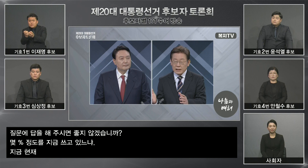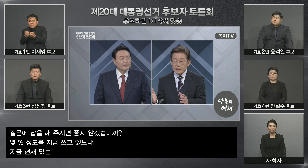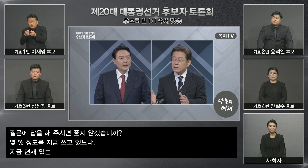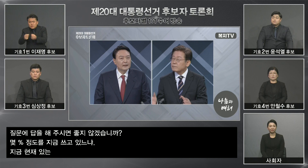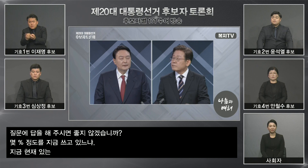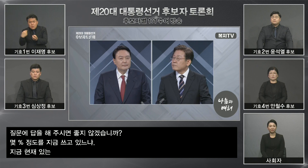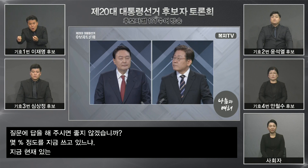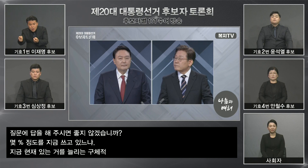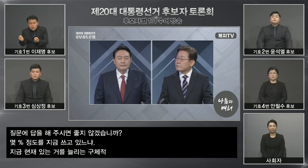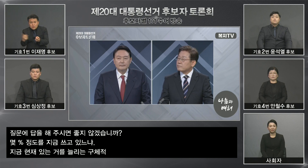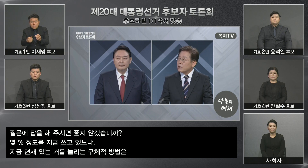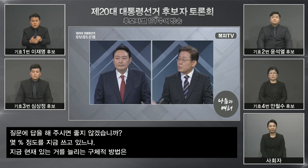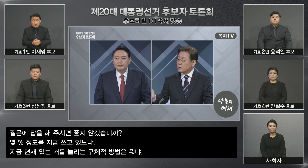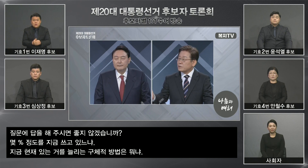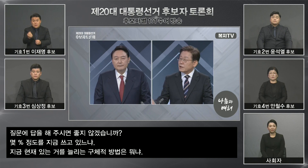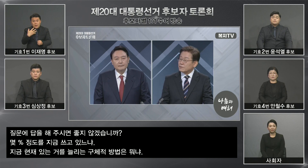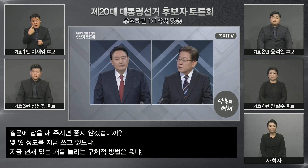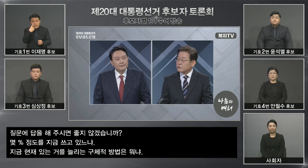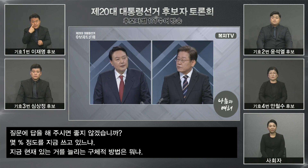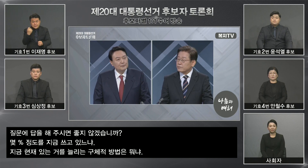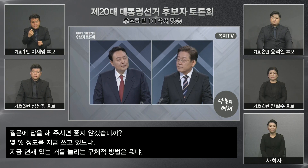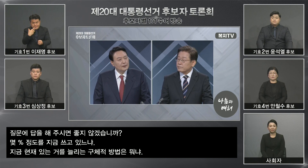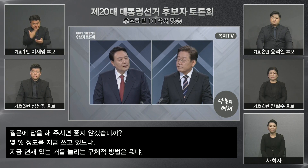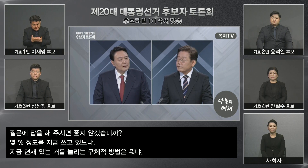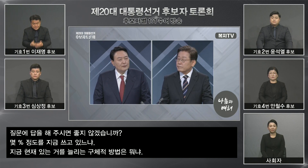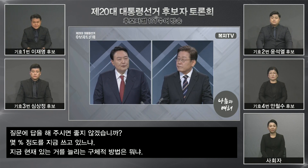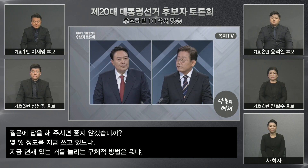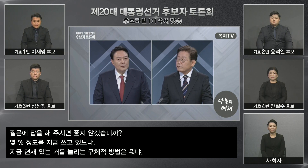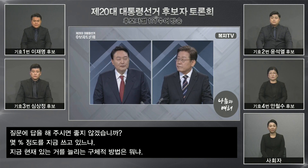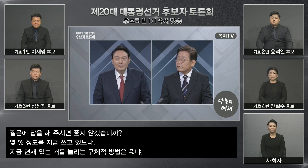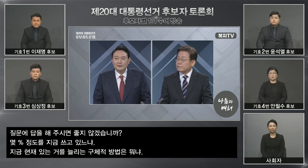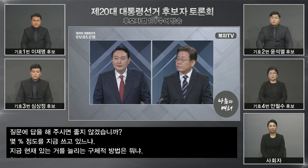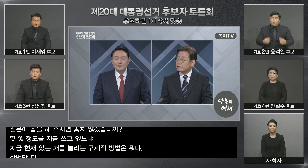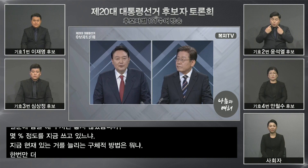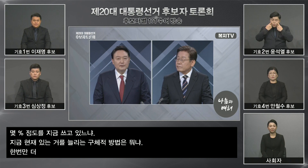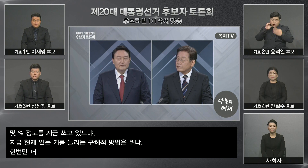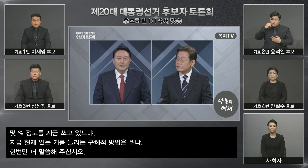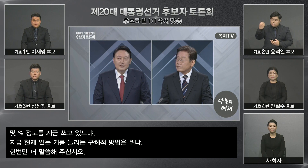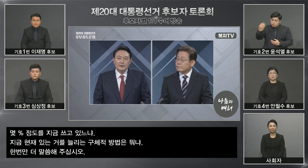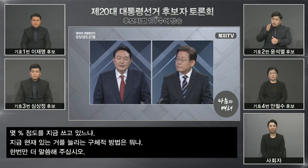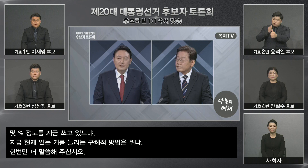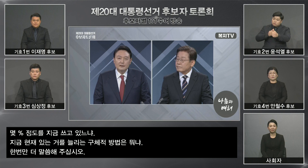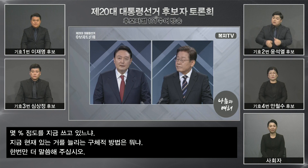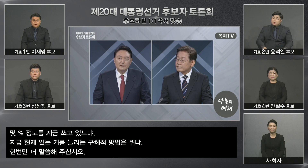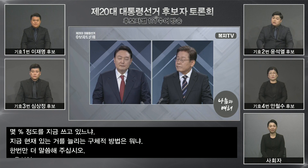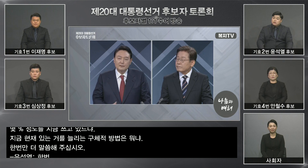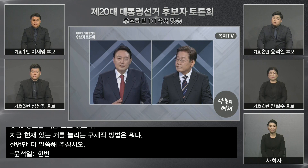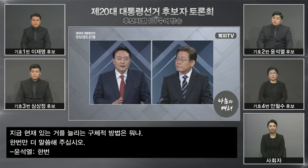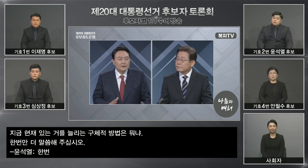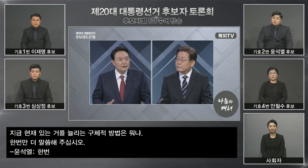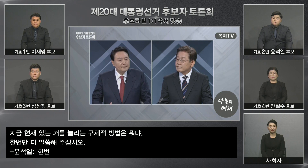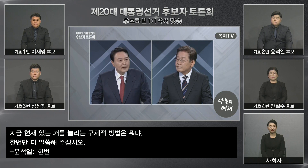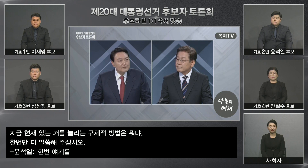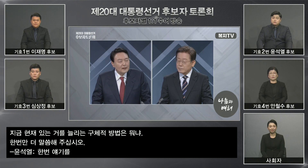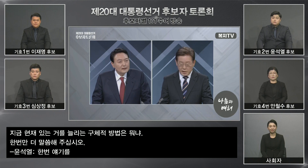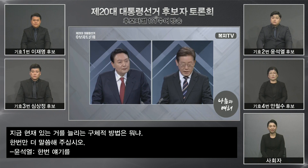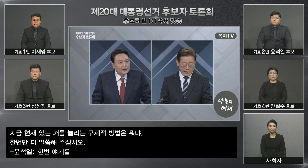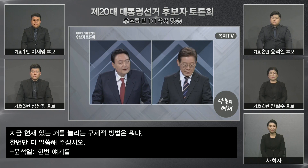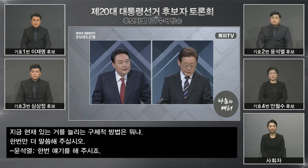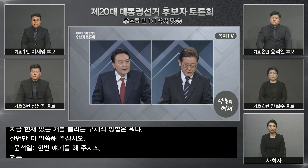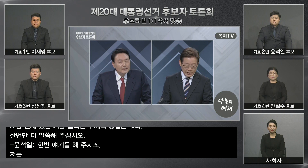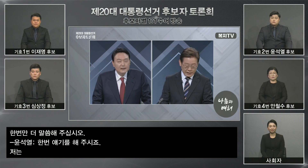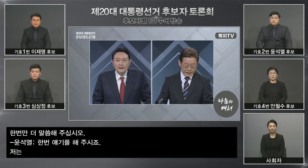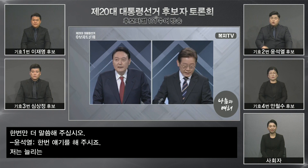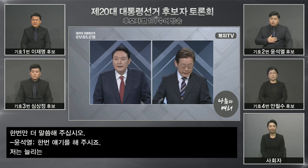뭐냐? 네. 한 번만 더 말씀하시죠. 한번 얘기를 해주시죠. 저는 늘리는 것이 바람직하다고